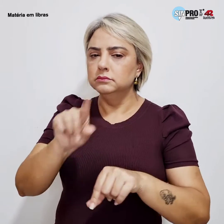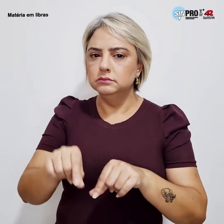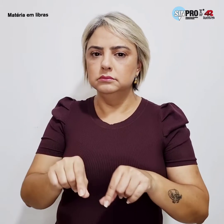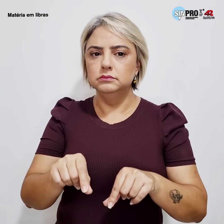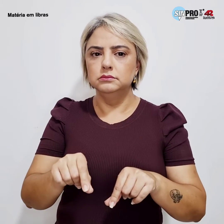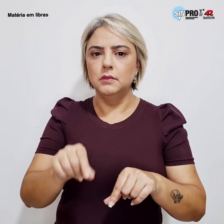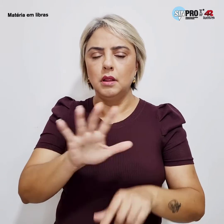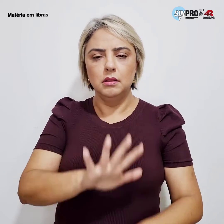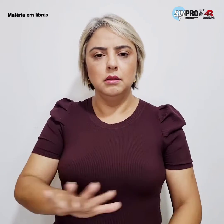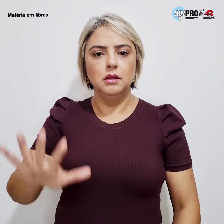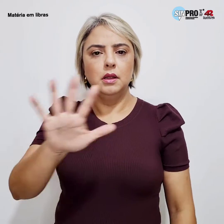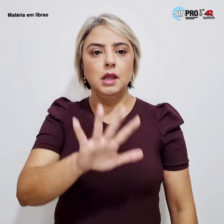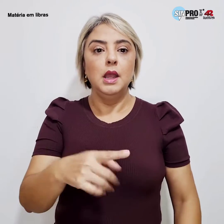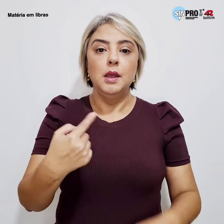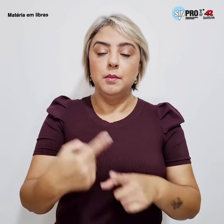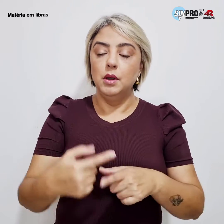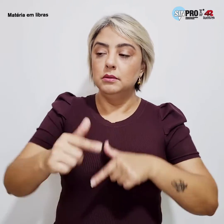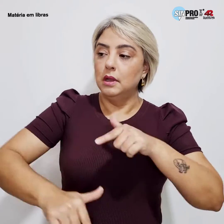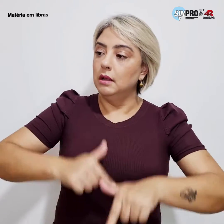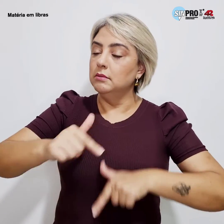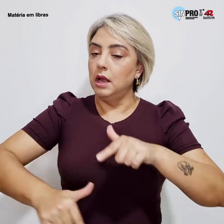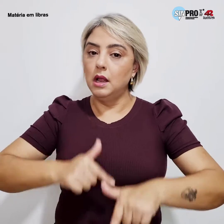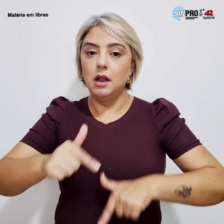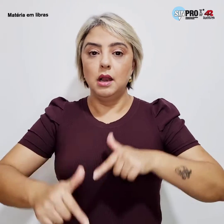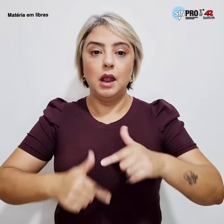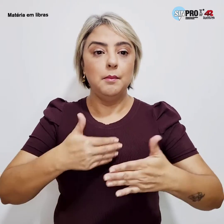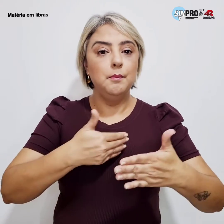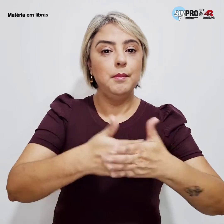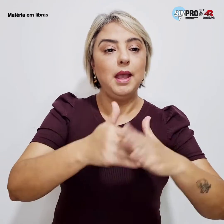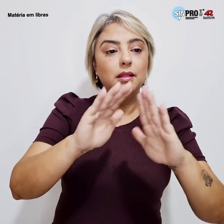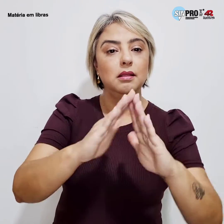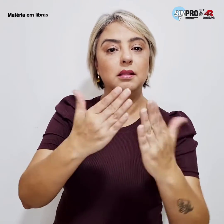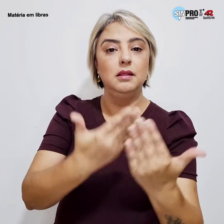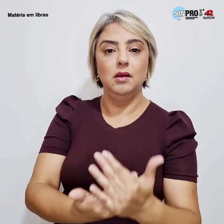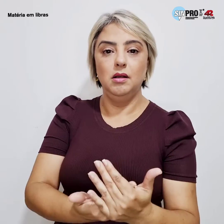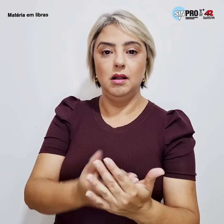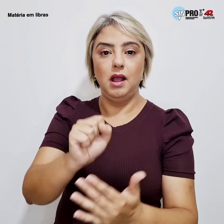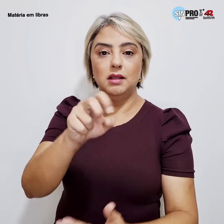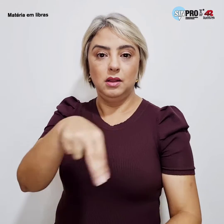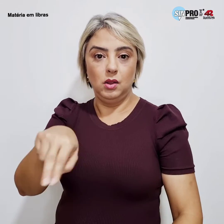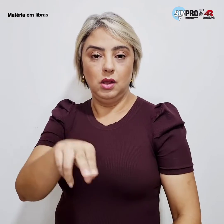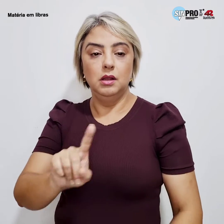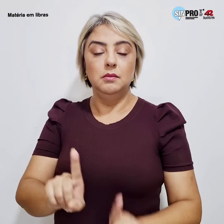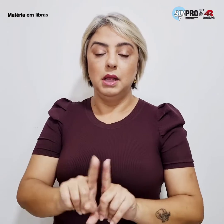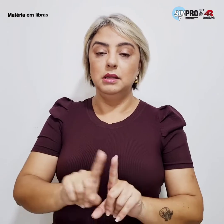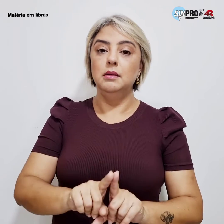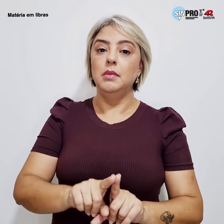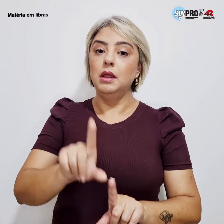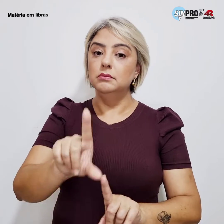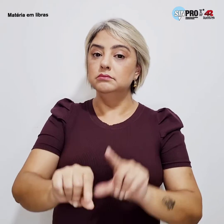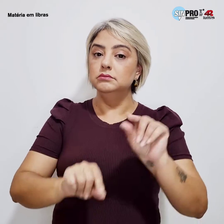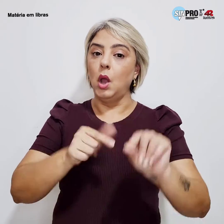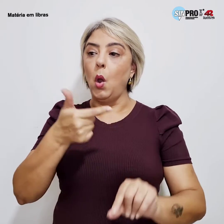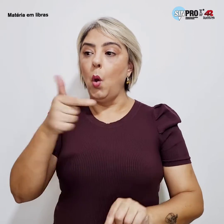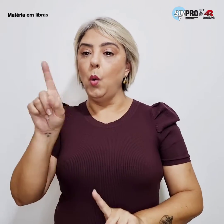em geral, por trabalharem nas proximidades, mas também por preferências de outro tipo.